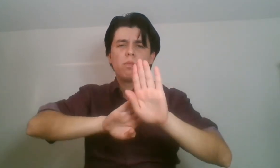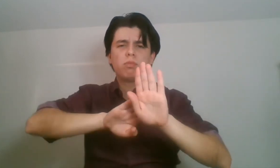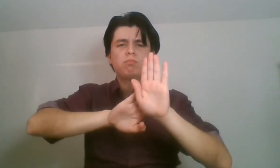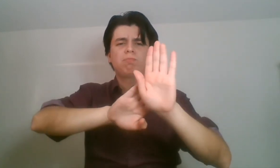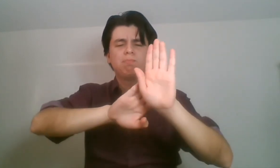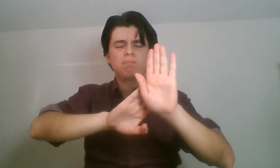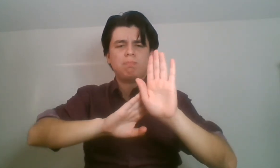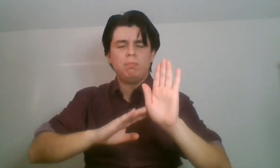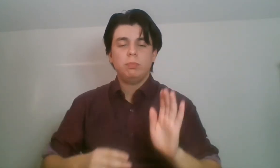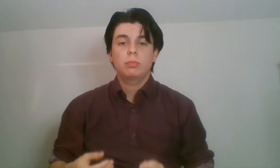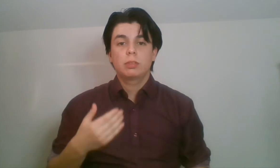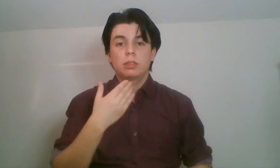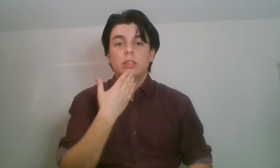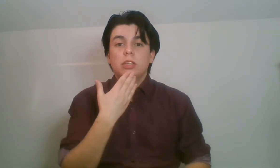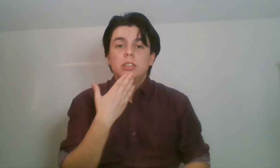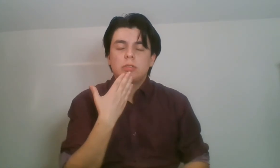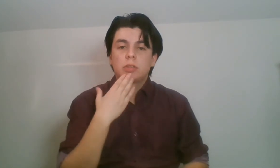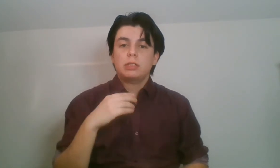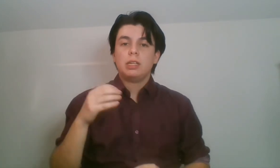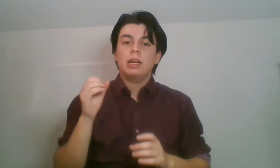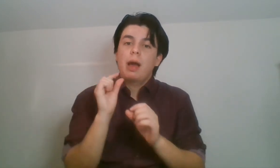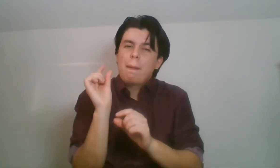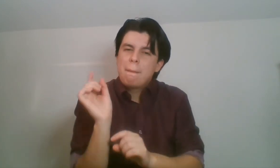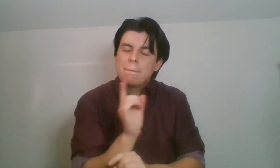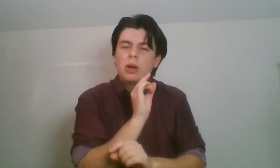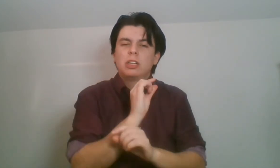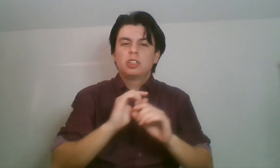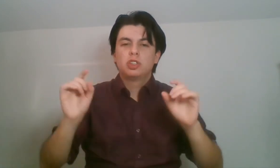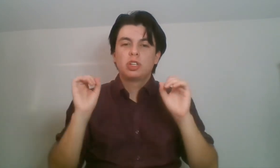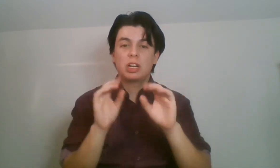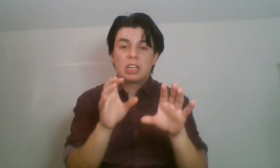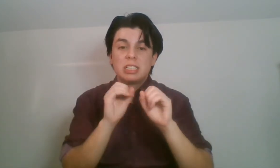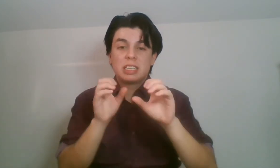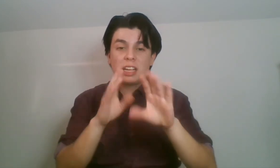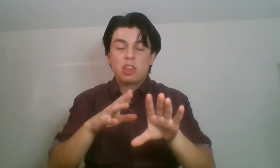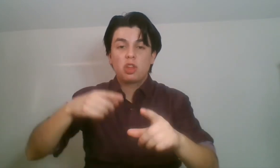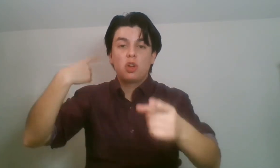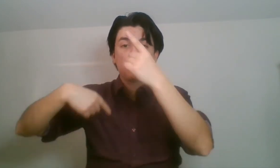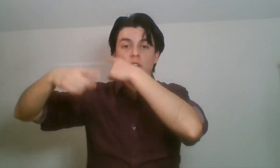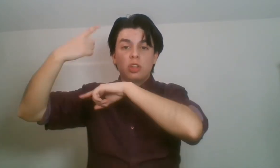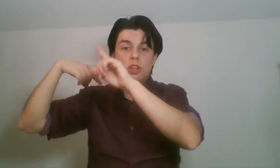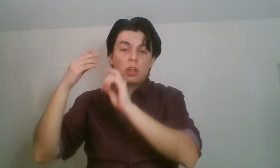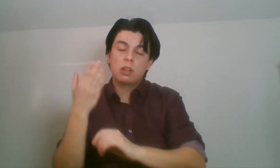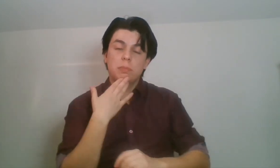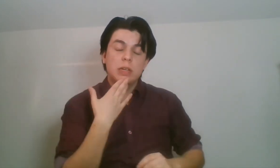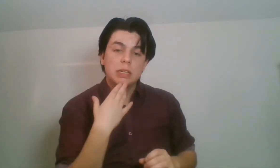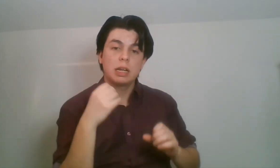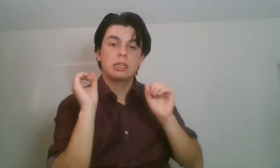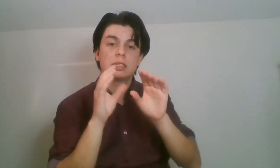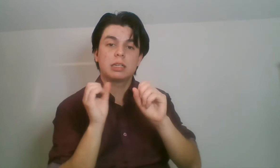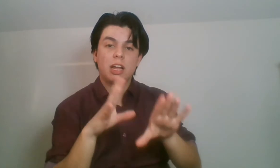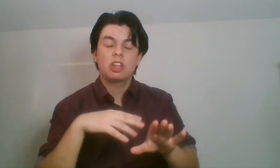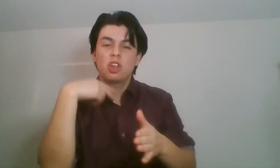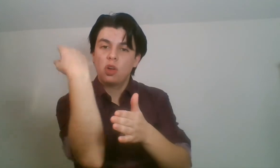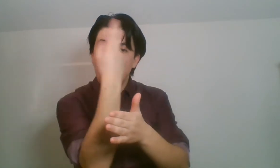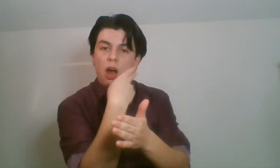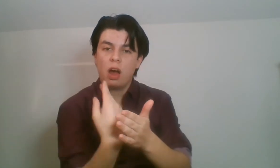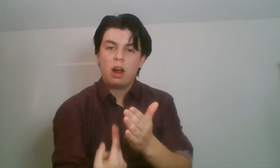pero muy bien elaborada, con mucho fundamento, y que también de